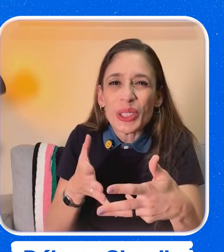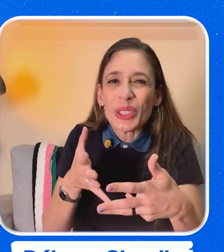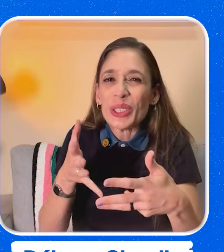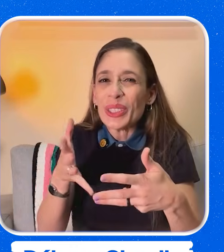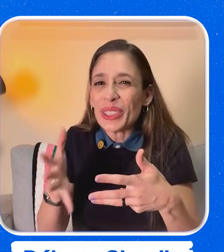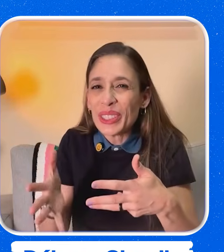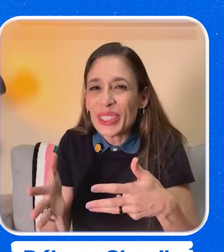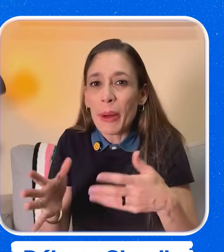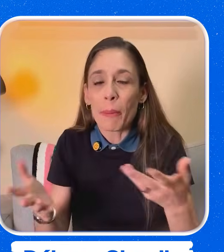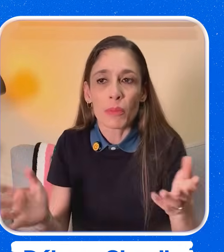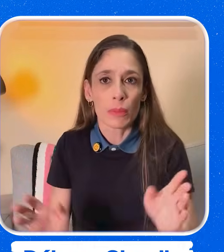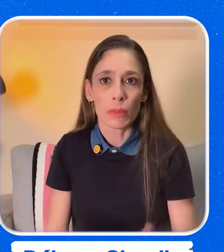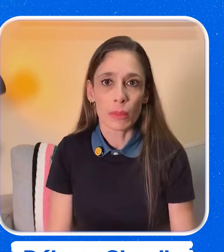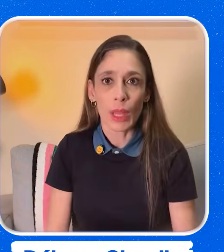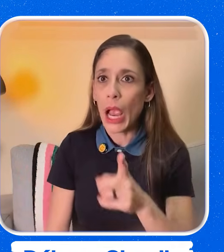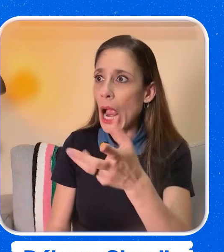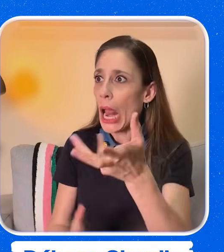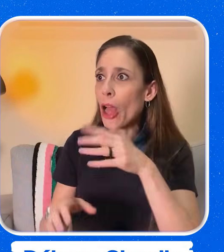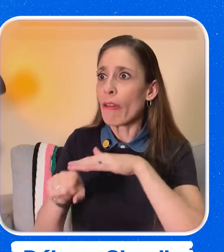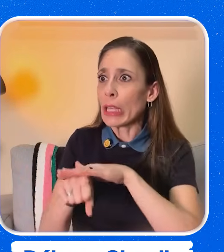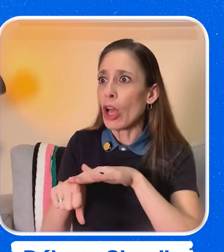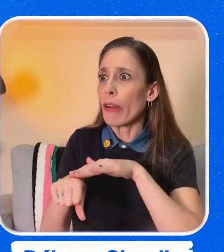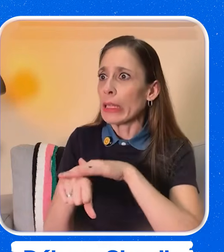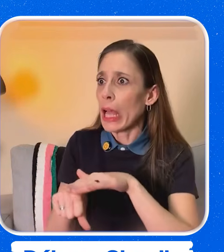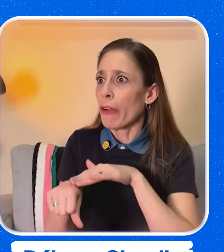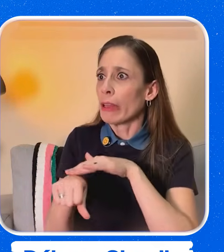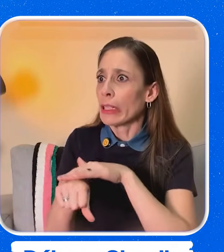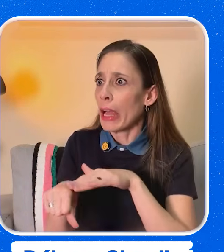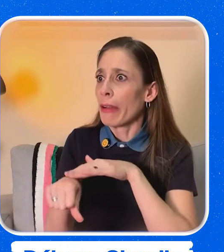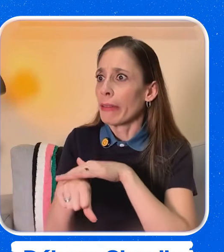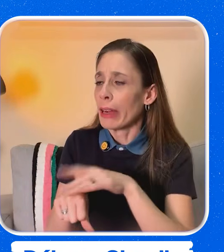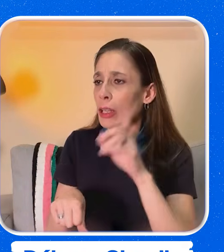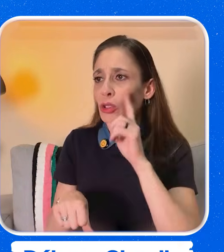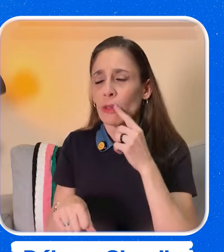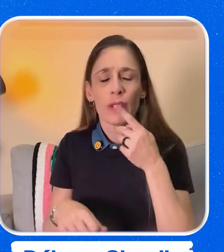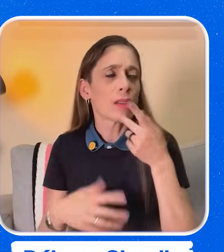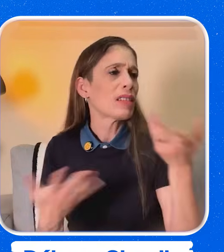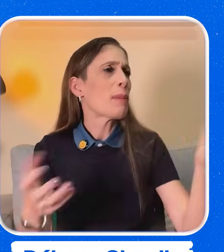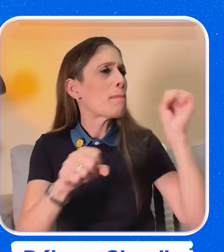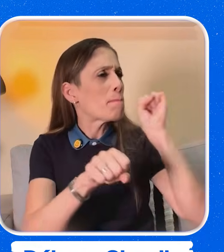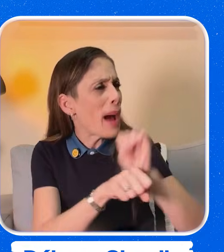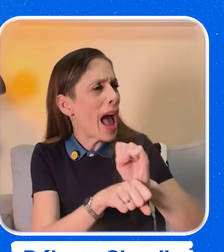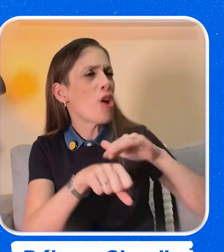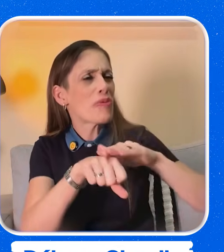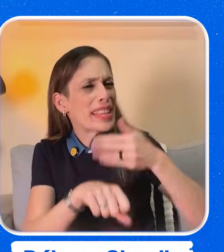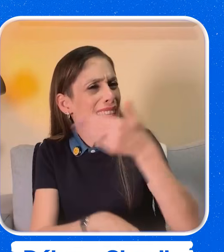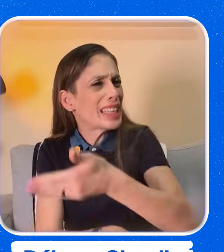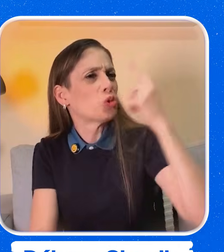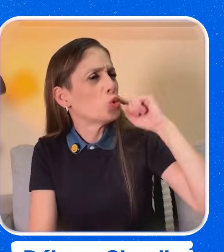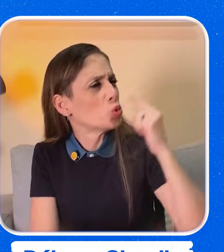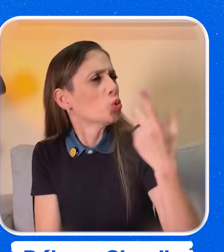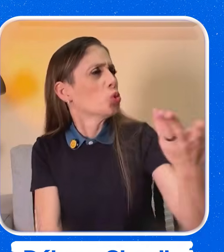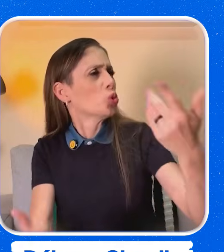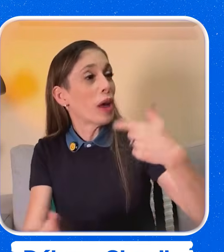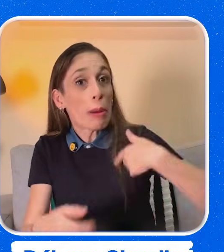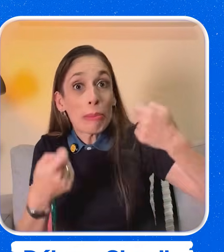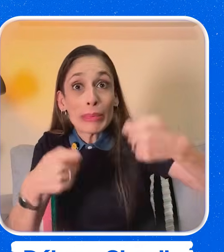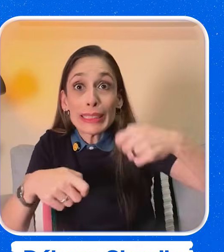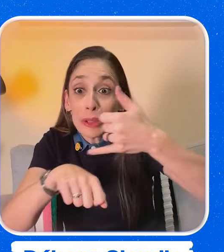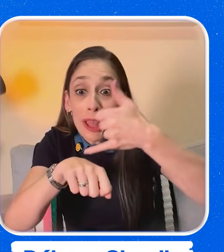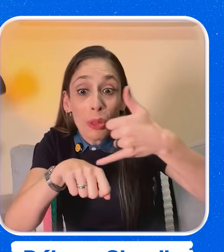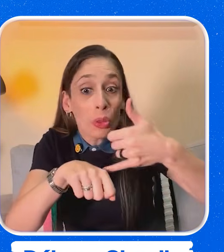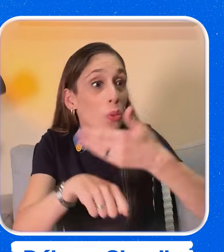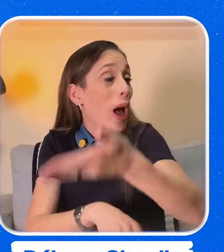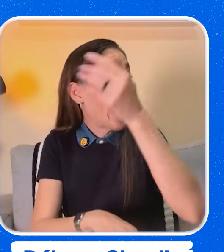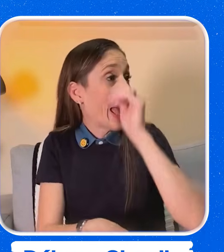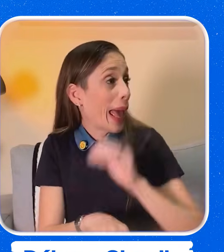querendo conversar tanto com o meu cliente que eu falei, velho, deixa eu terminar o negócio, senão eu não vou tatuar esse menino hoje. E aí, enquanto eu tatuava